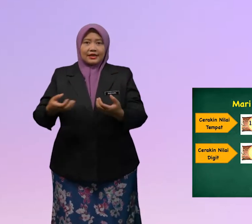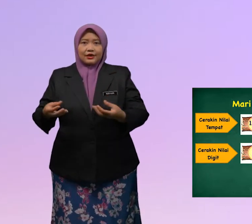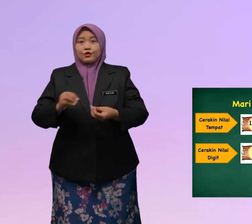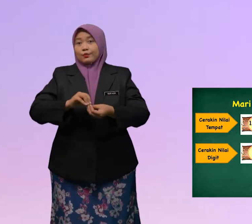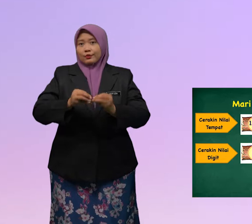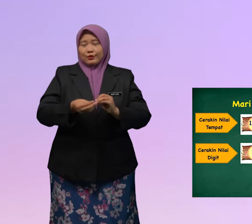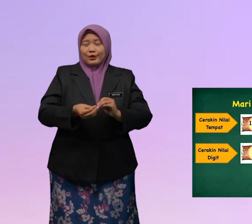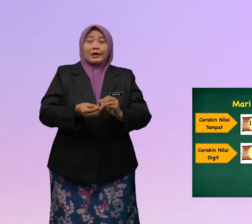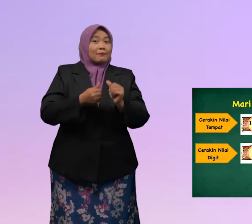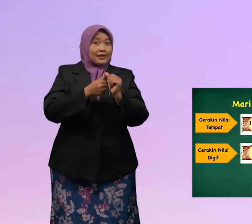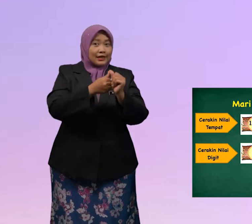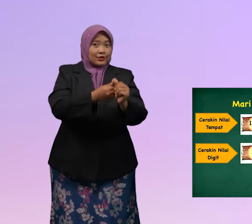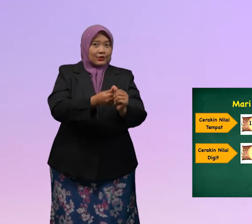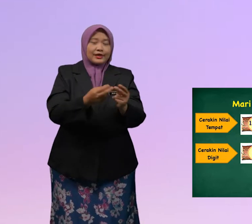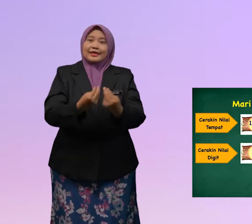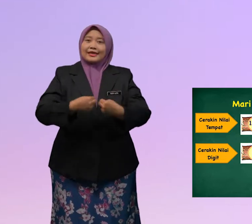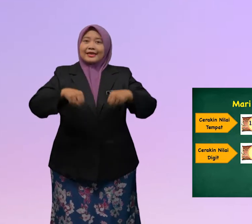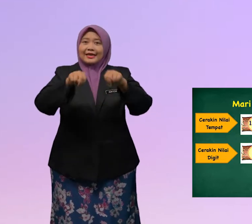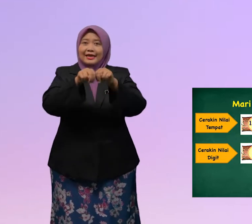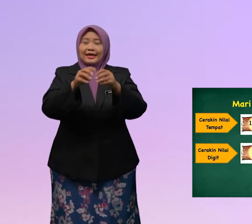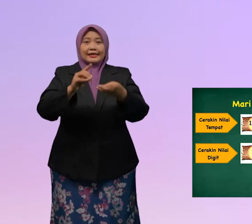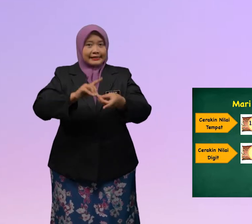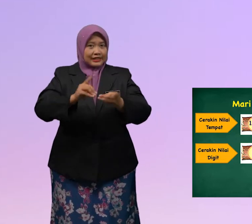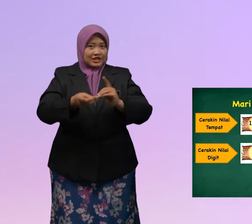cerakin nombor mengikut nilai digit.